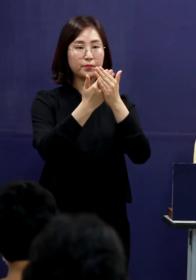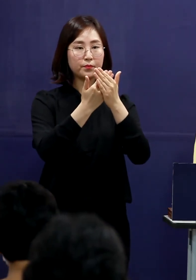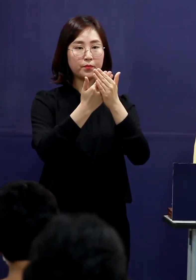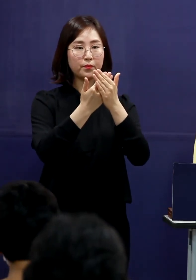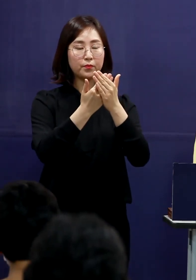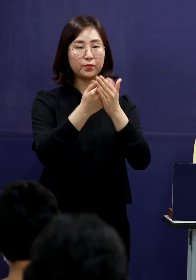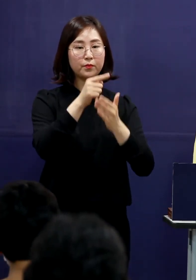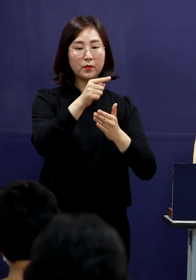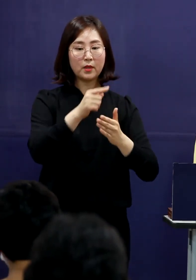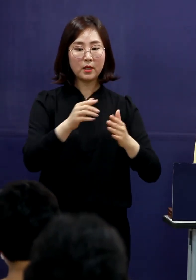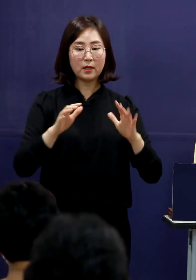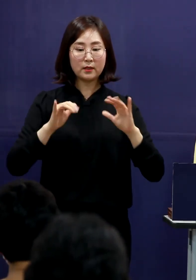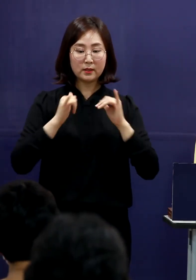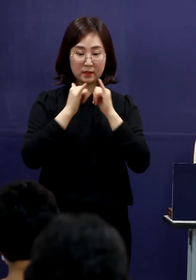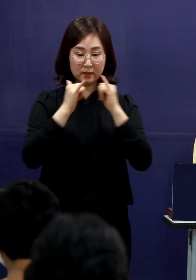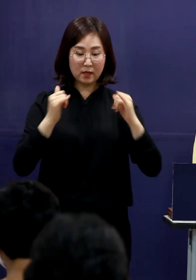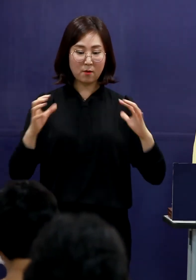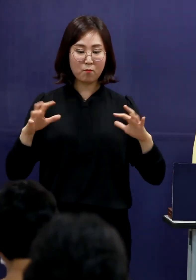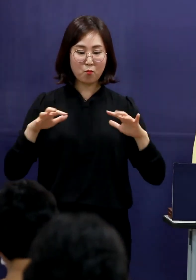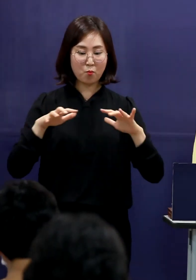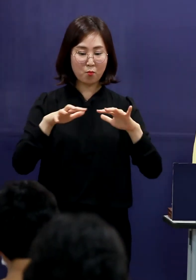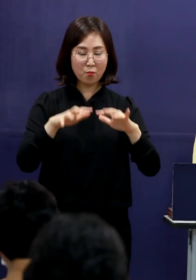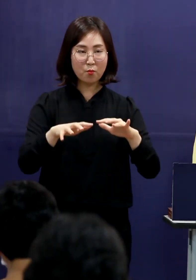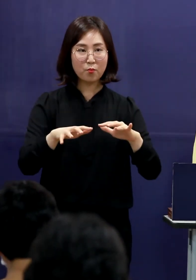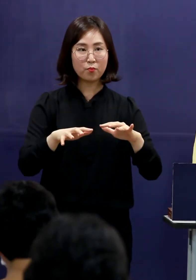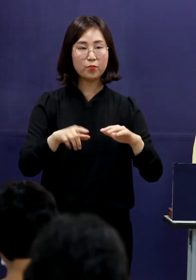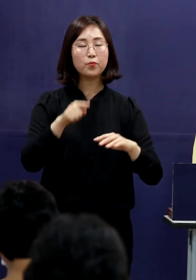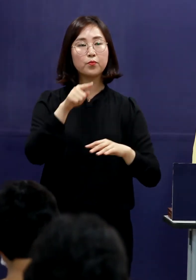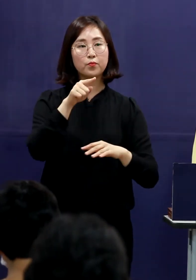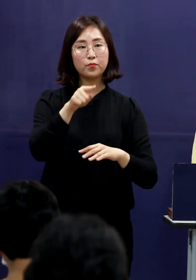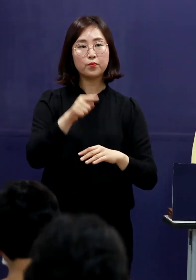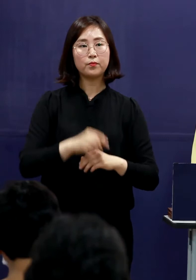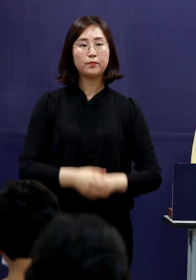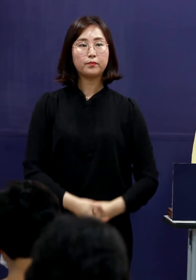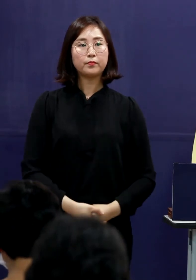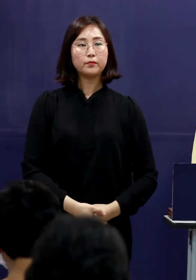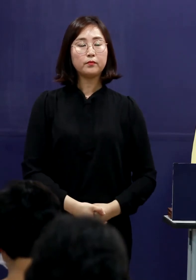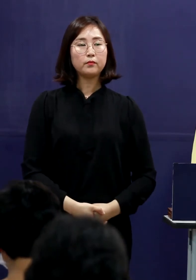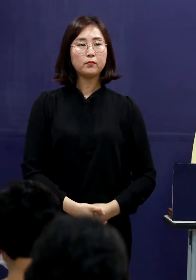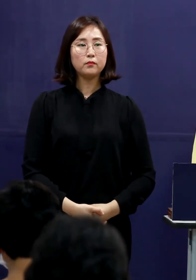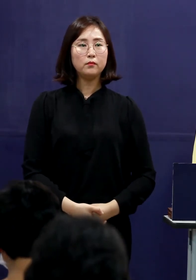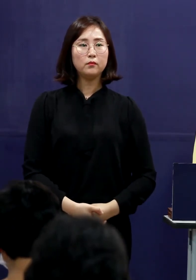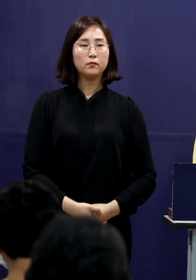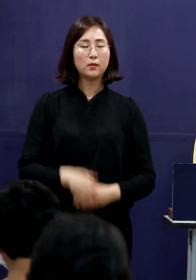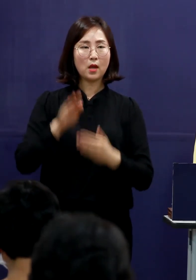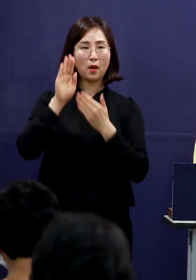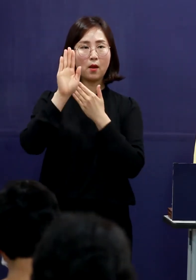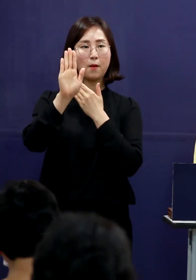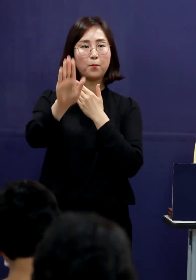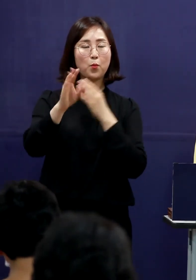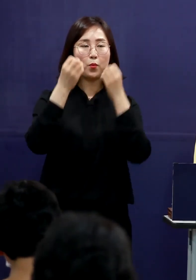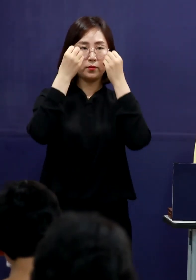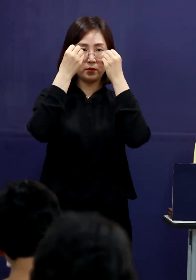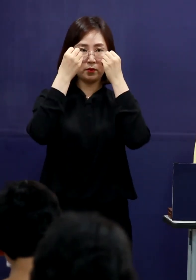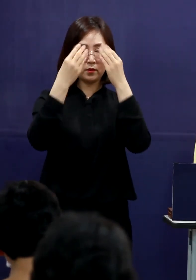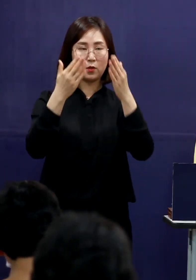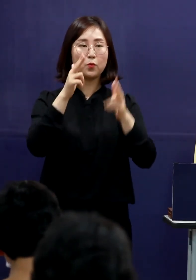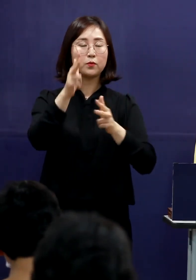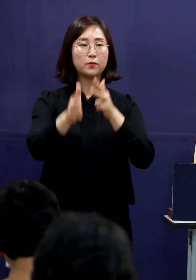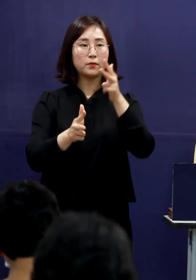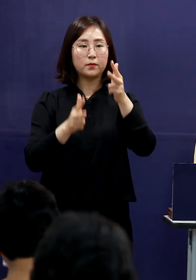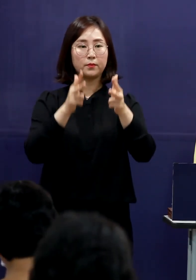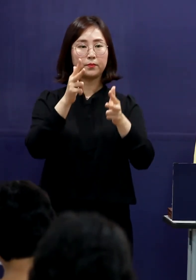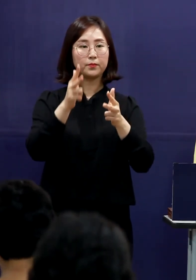이제 진행되는 그런 단계다 이렇게 볼 수가 있겠습니다. 그래서 앞으로는 이제 새로운